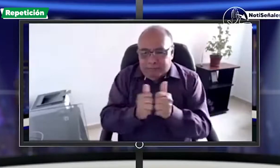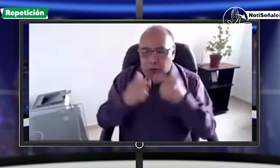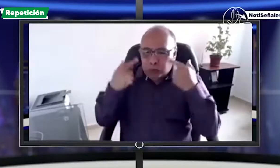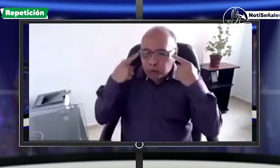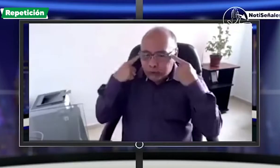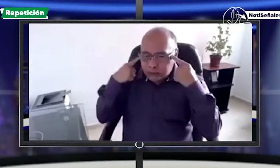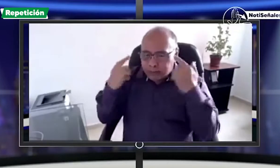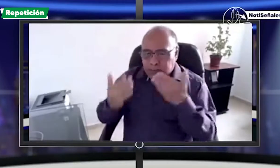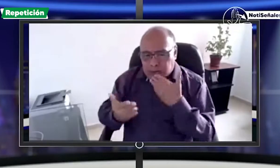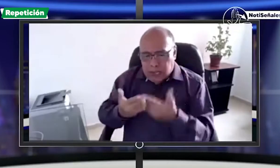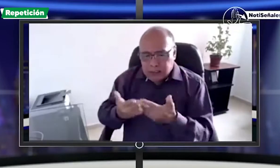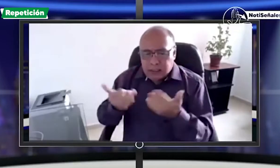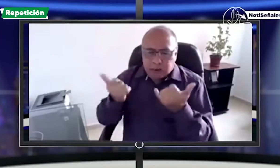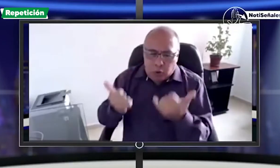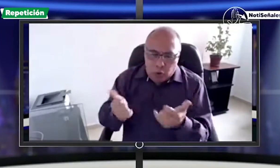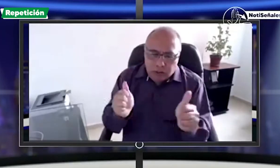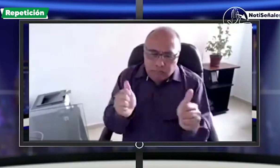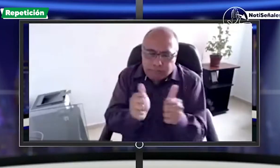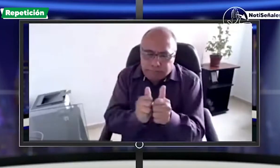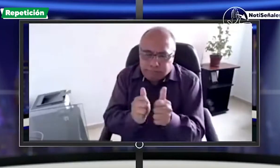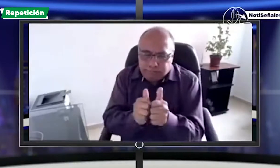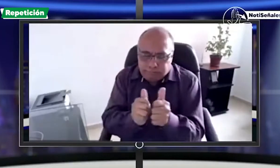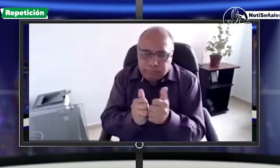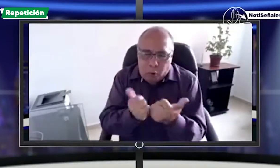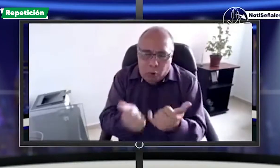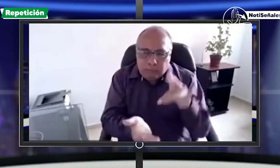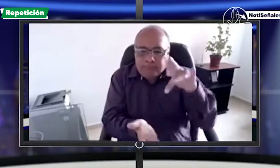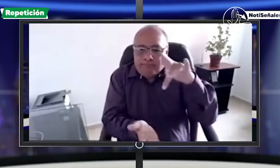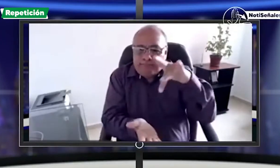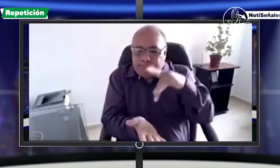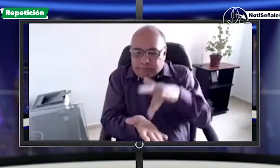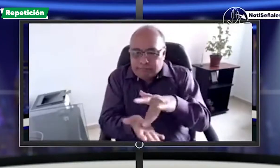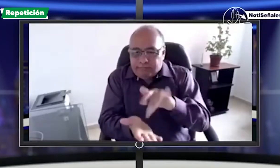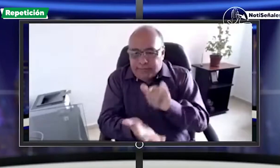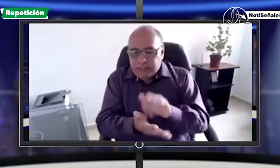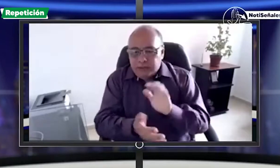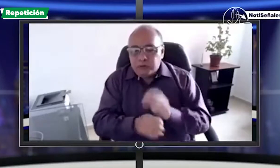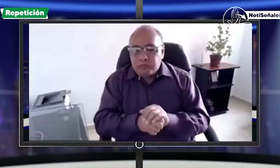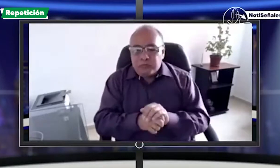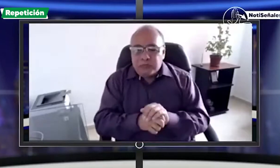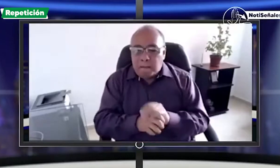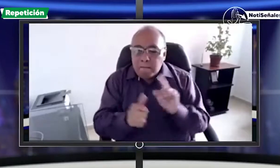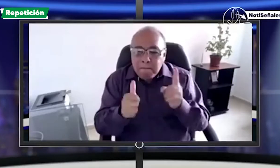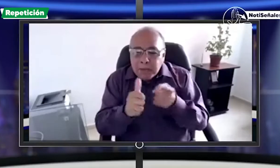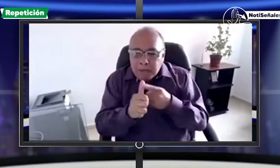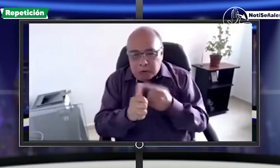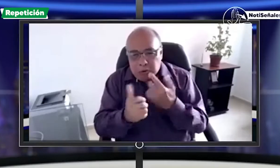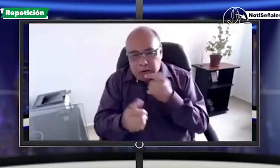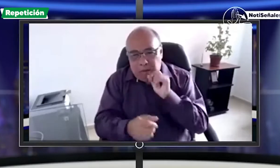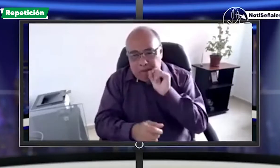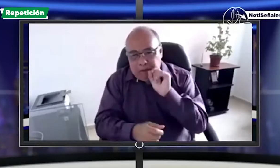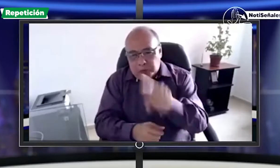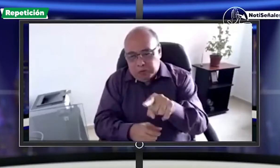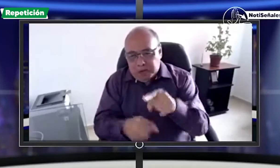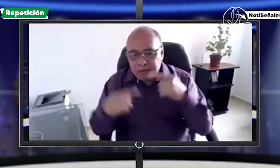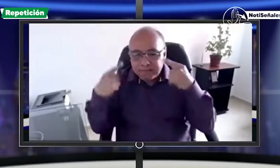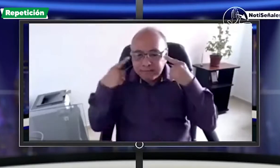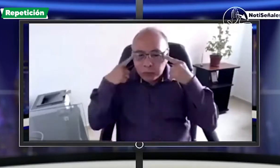intérprete. Pues aprovecharemos esta situación que está sucediendo en el Cauca y agradecemos obviamente la